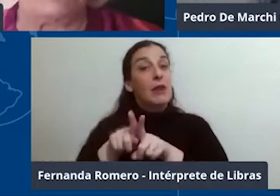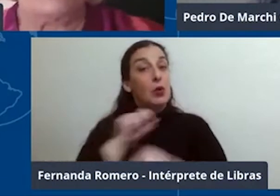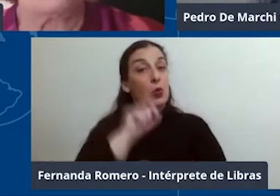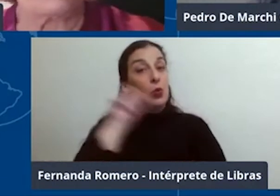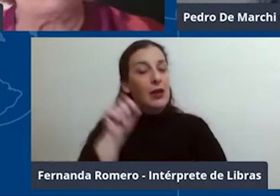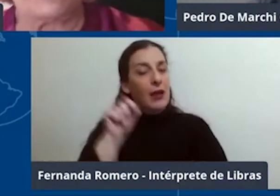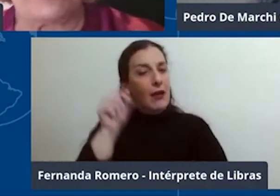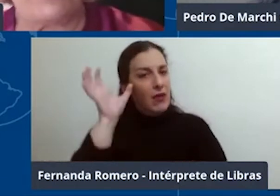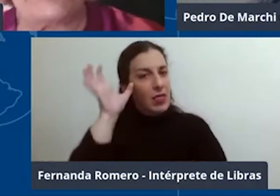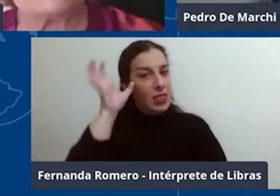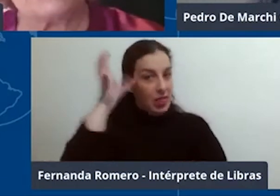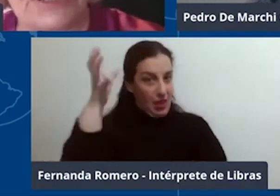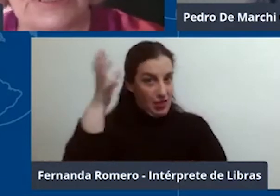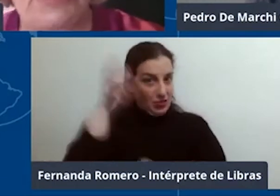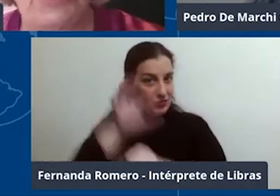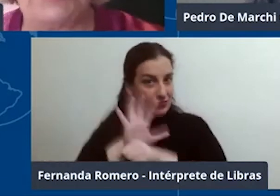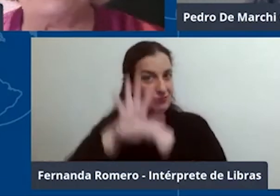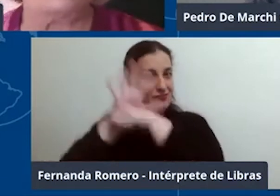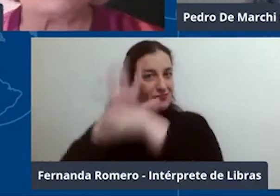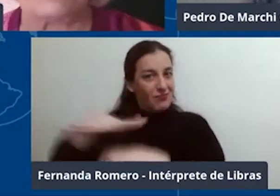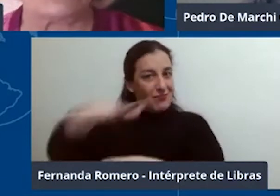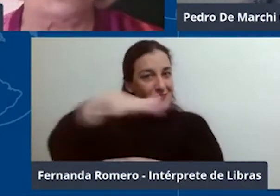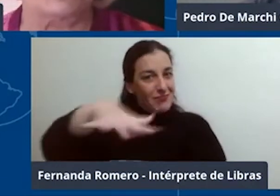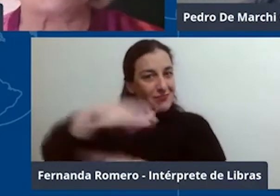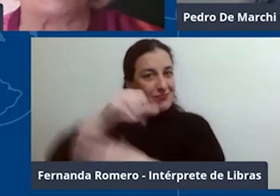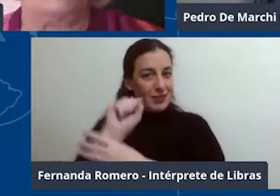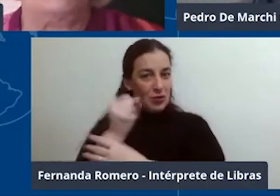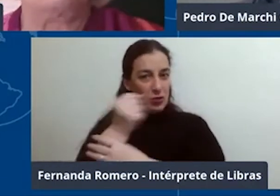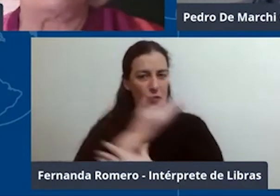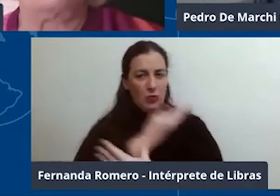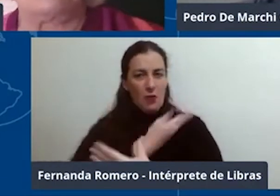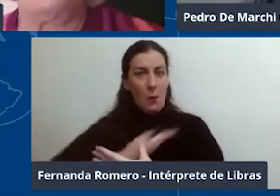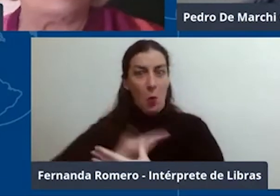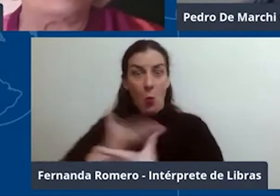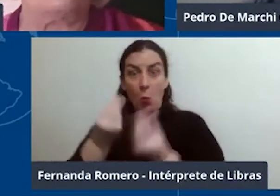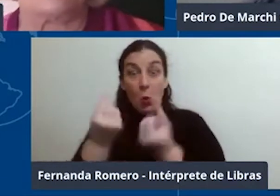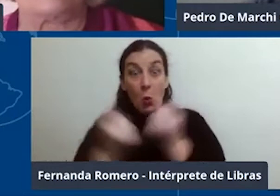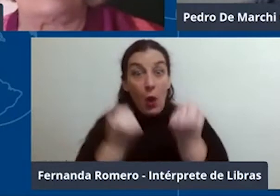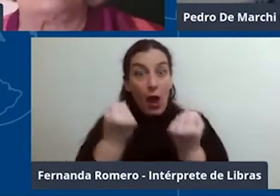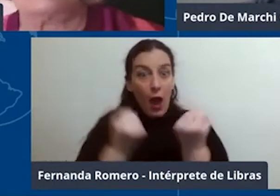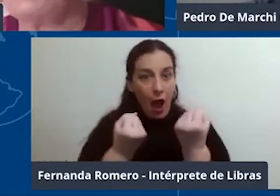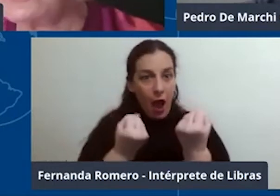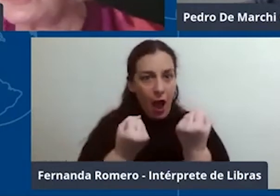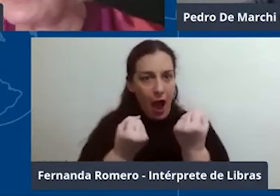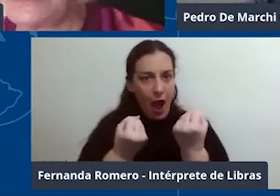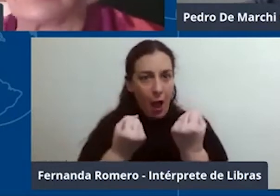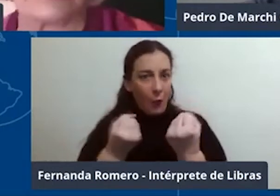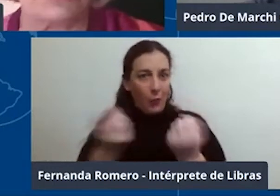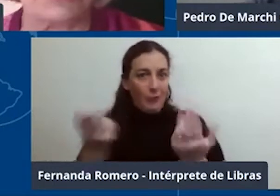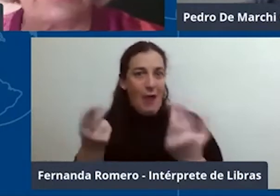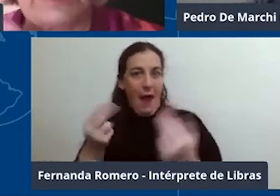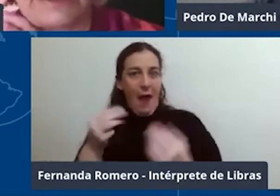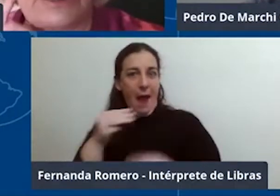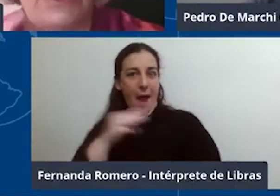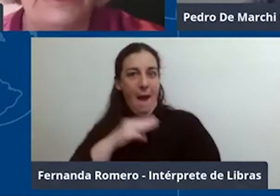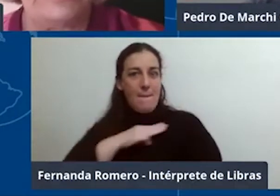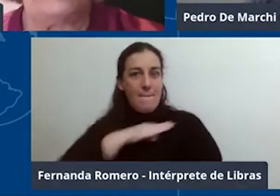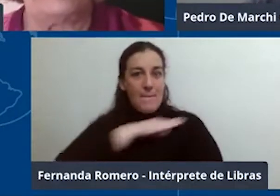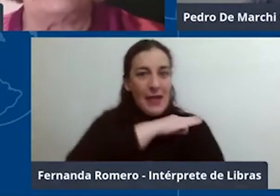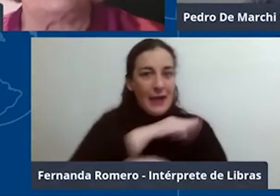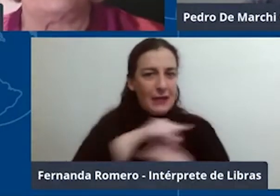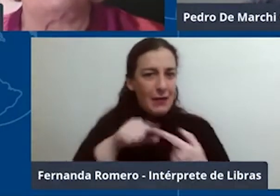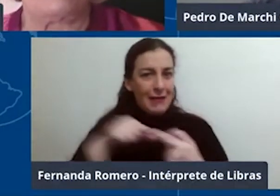decidiram também colaborar com a área de segurança pública, muitas viaturas para a várias brigada militar, depois foi para a área de saúde também.